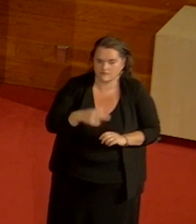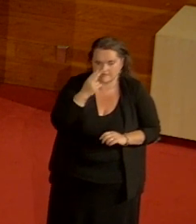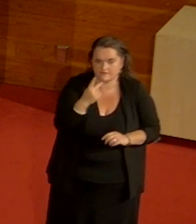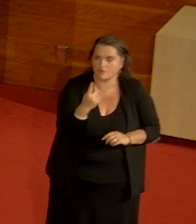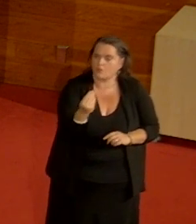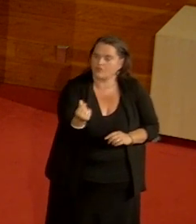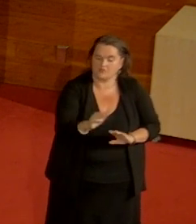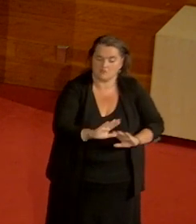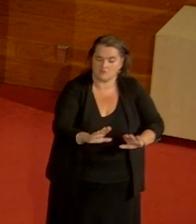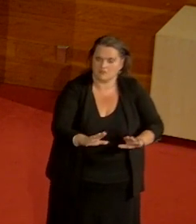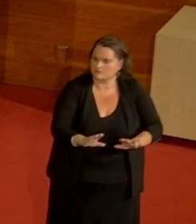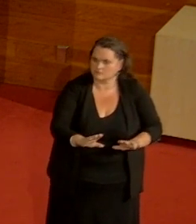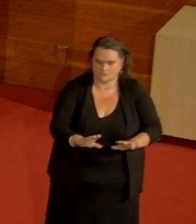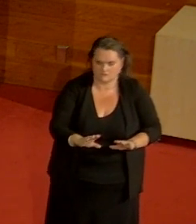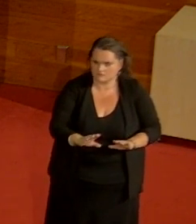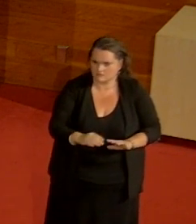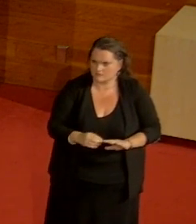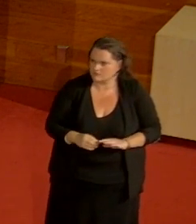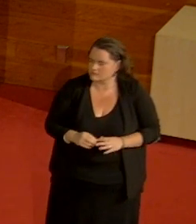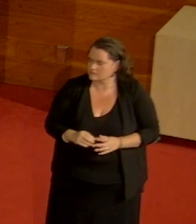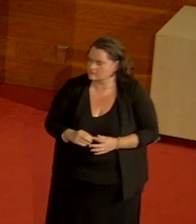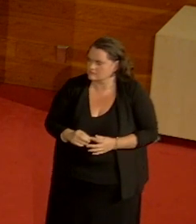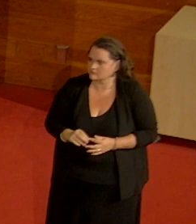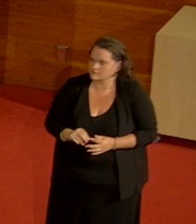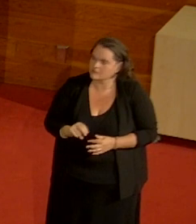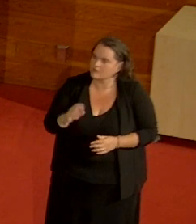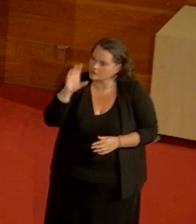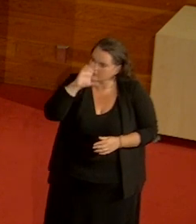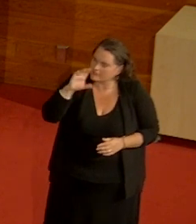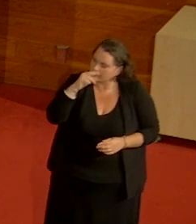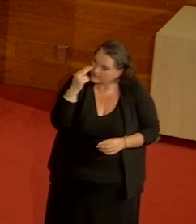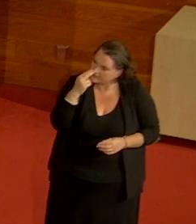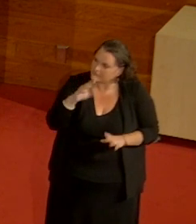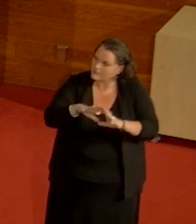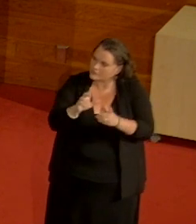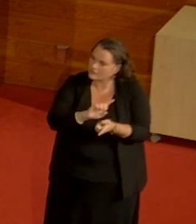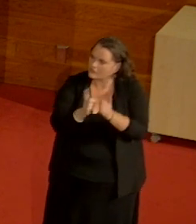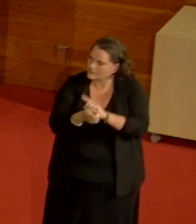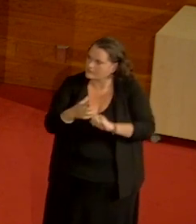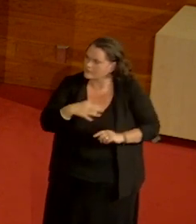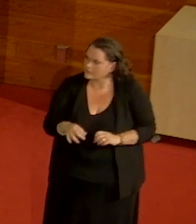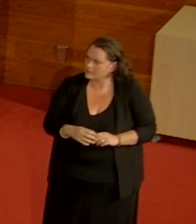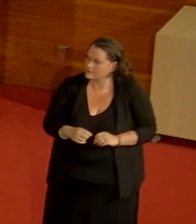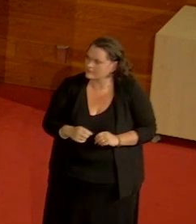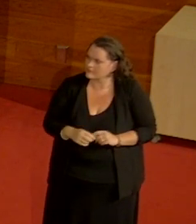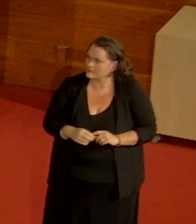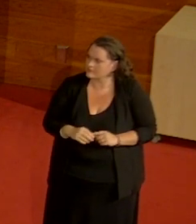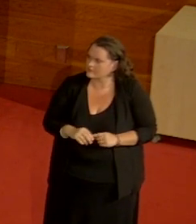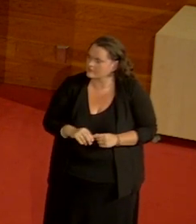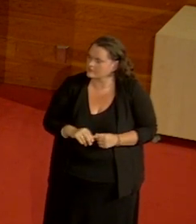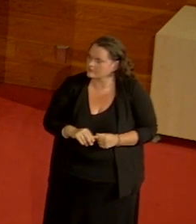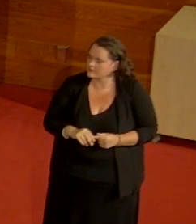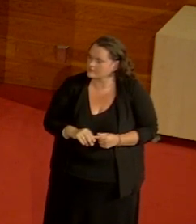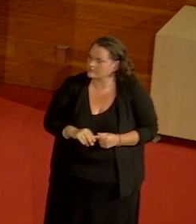día sino cuestiones eh eh de interés científico de transformación de mundo y empecemos a habituar noos a tener como como